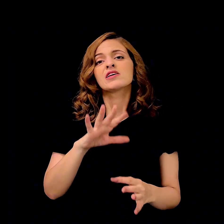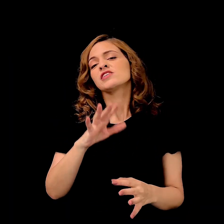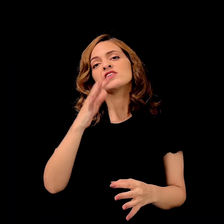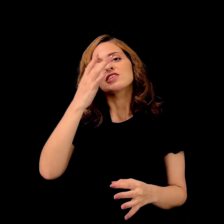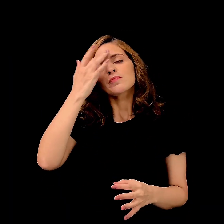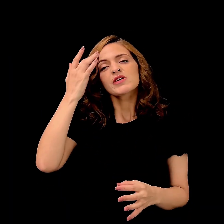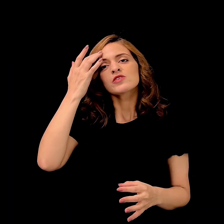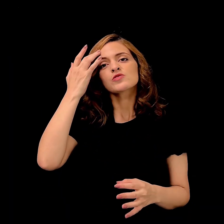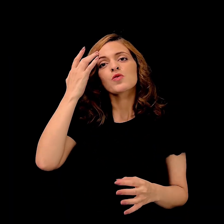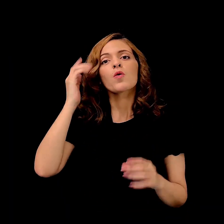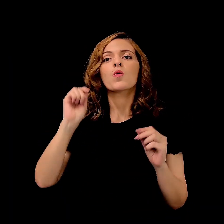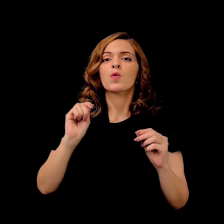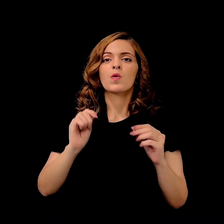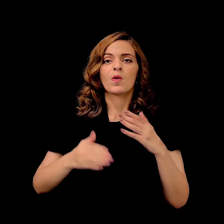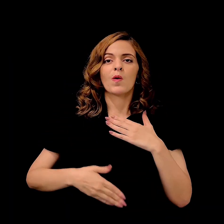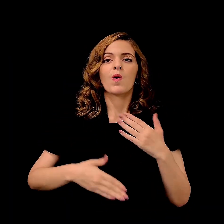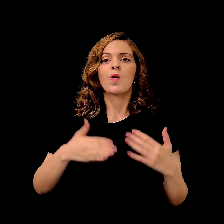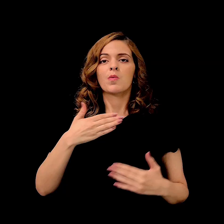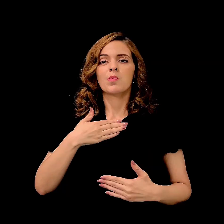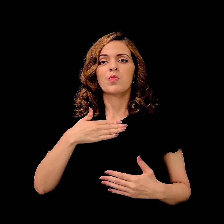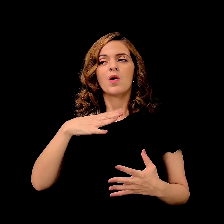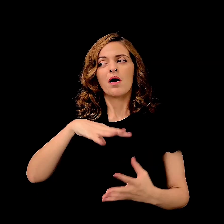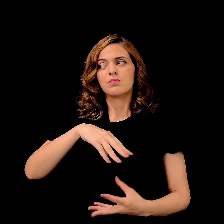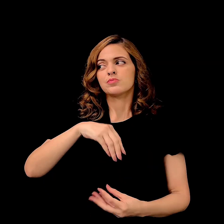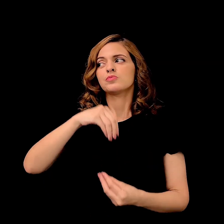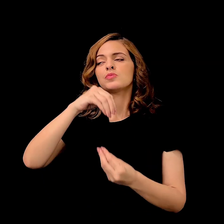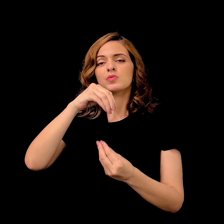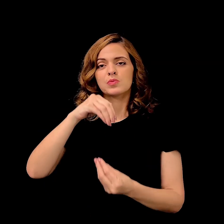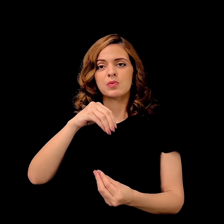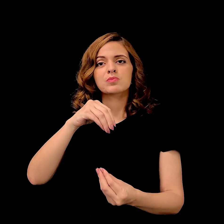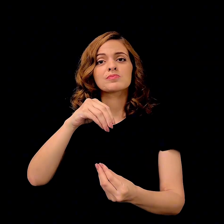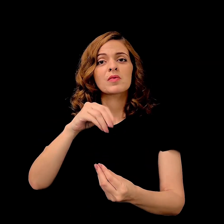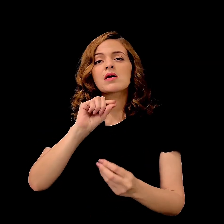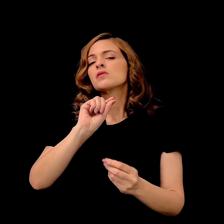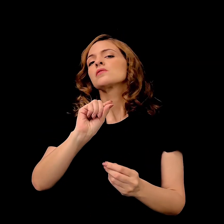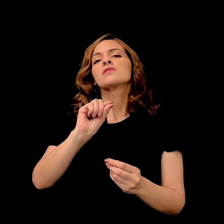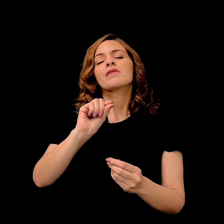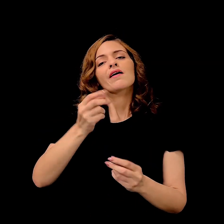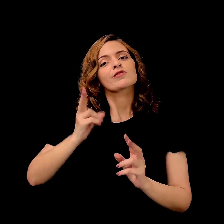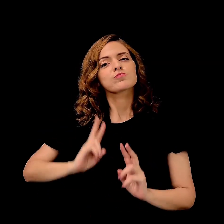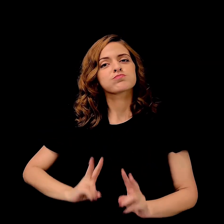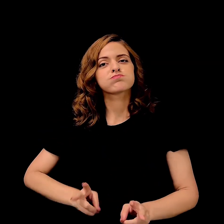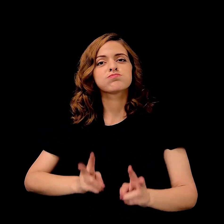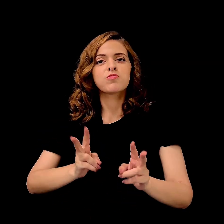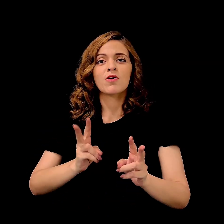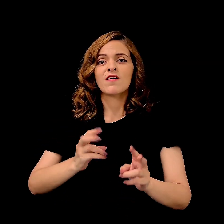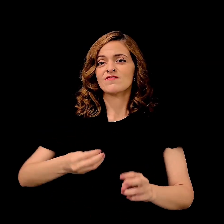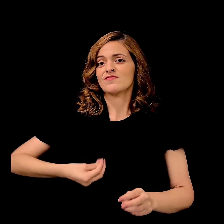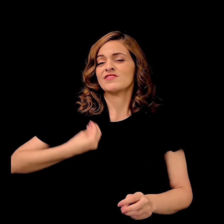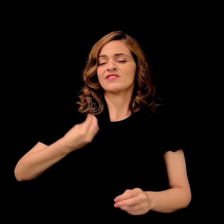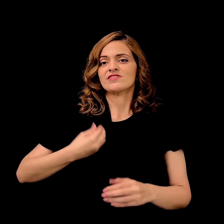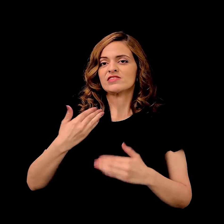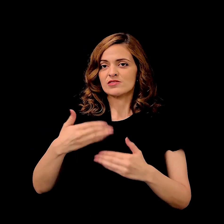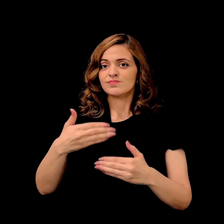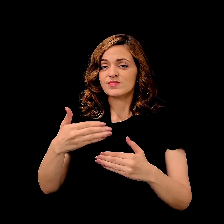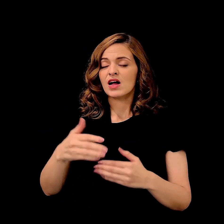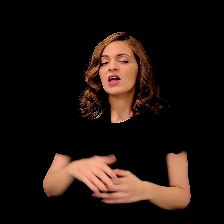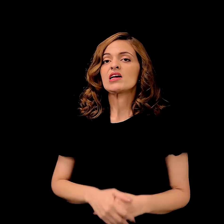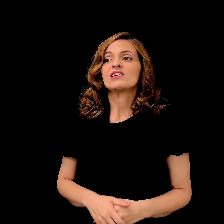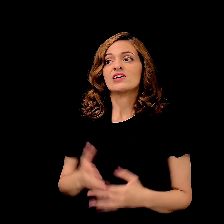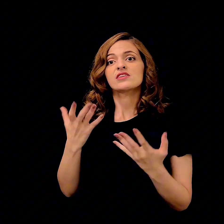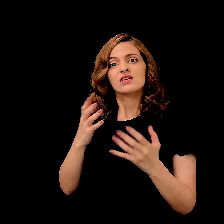ou melhor, quando a alma deixa o corpo, ela continua viva. Ele queria dizer que